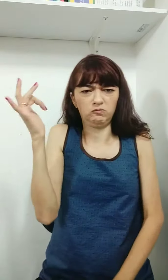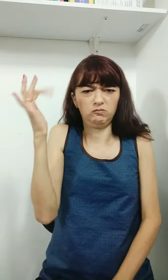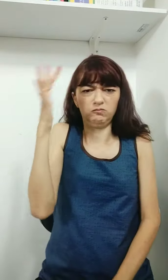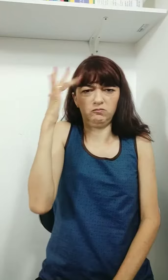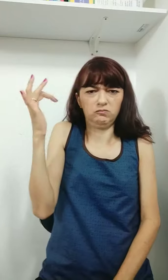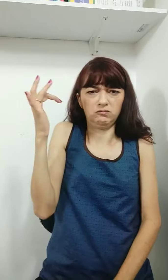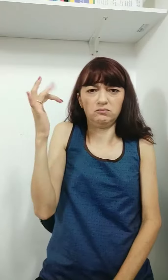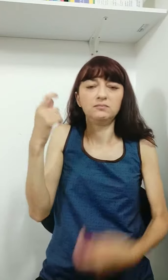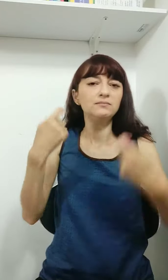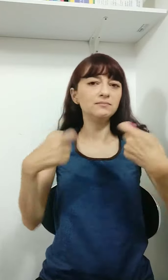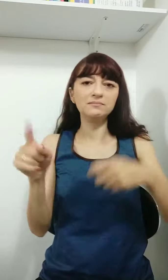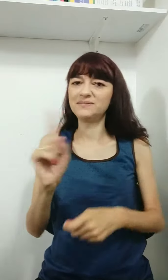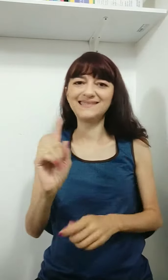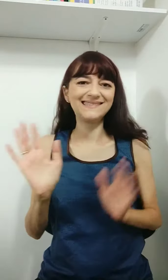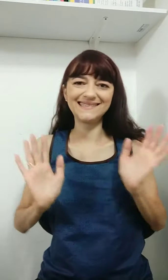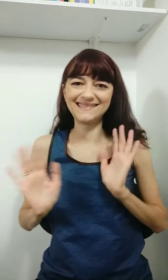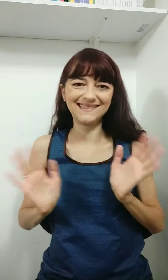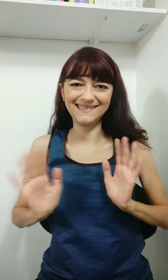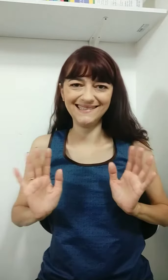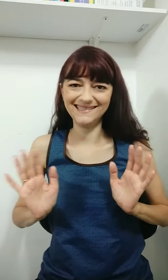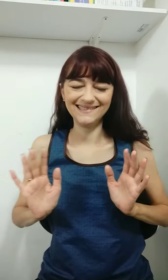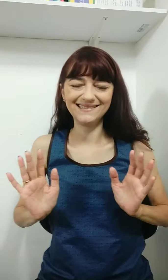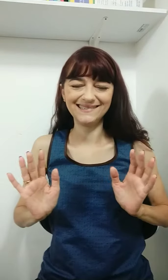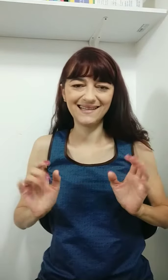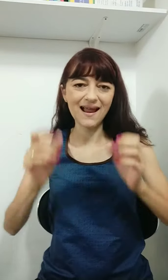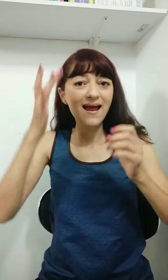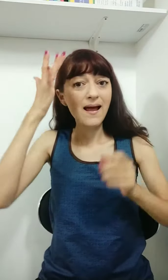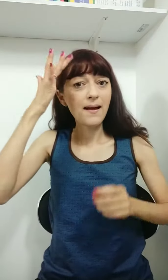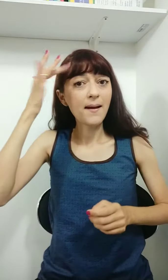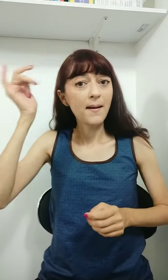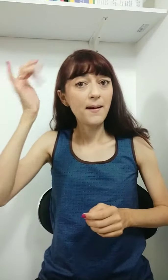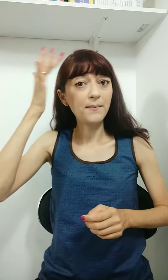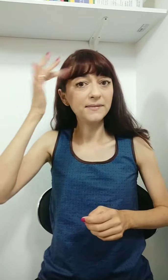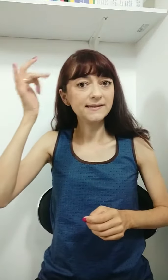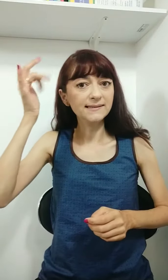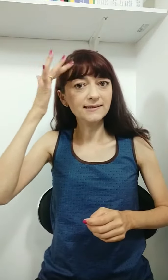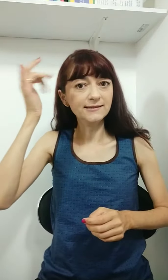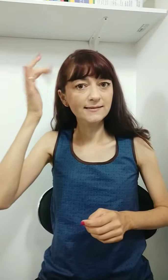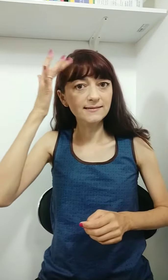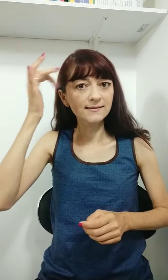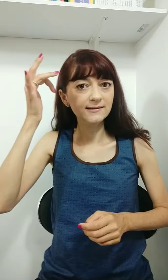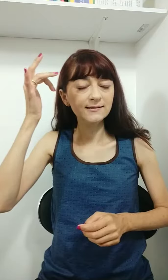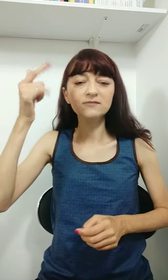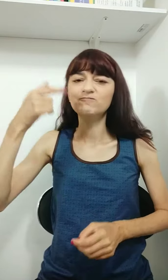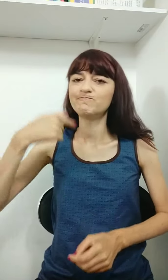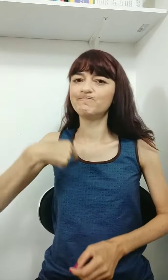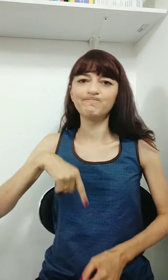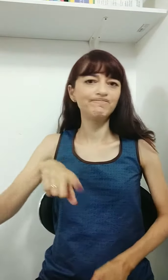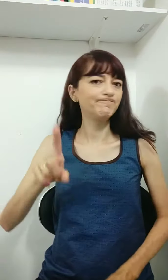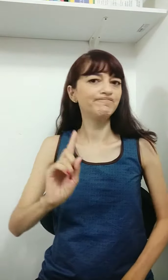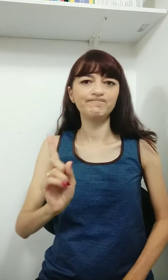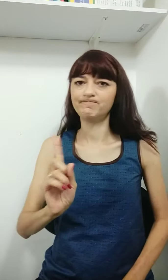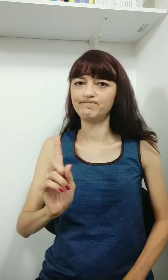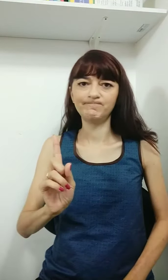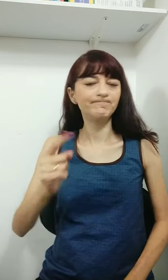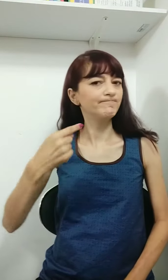ó, amanhã eu... Não precisa, gente, tá? Então esse sinal você está simplesmente falando, amanhã eu não vou à igreja. Então